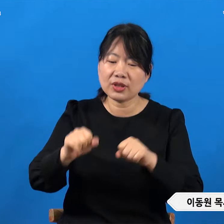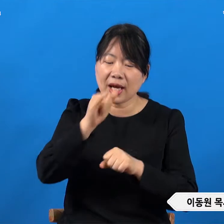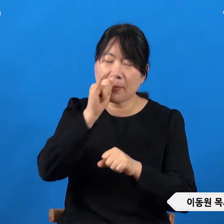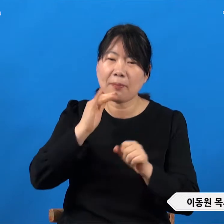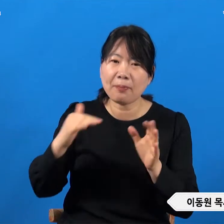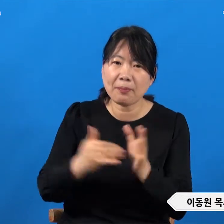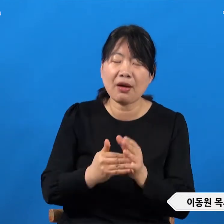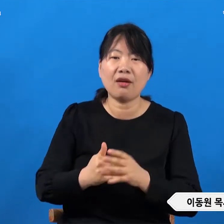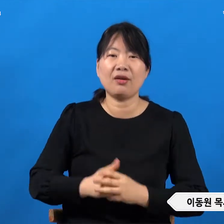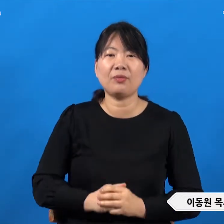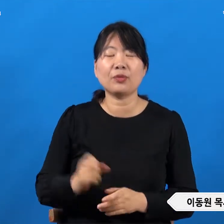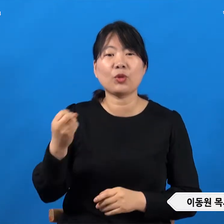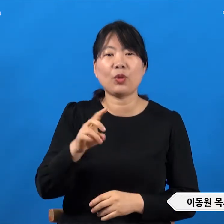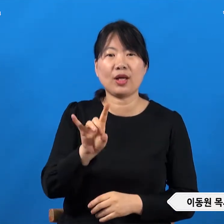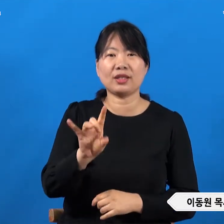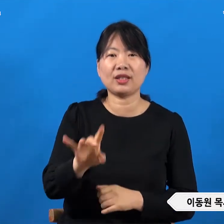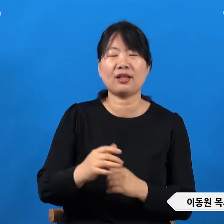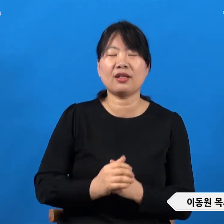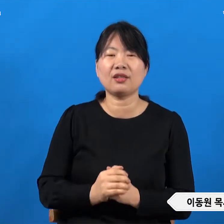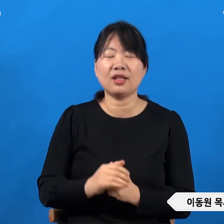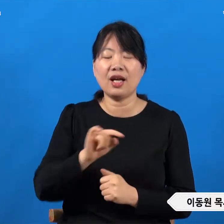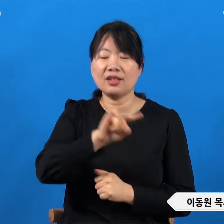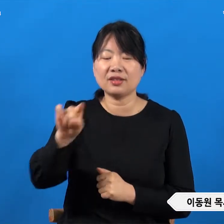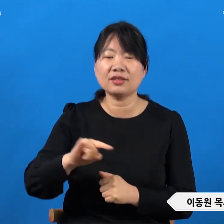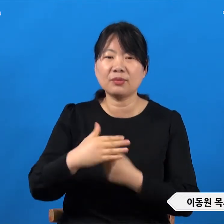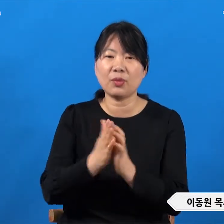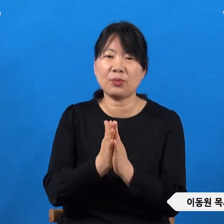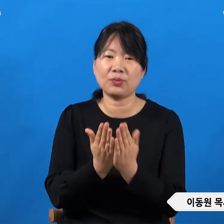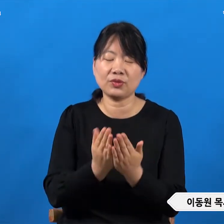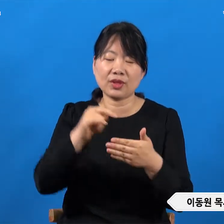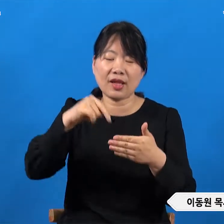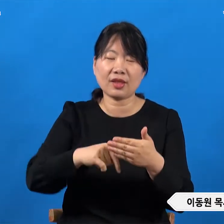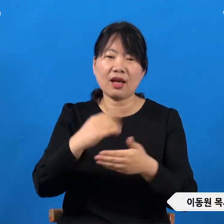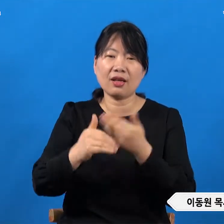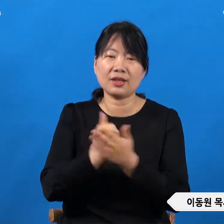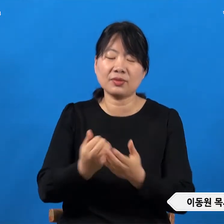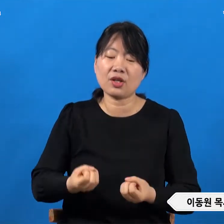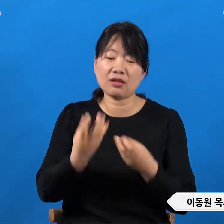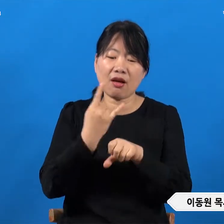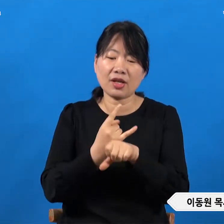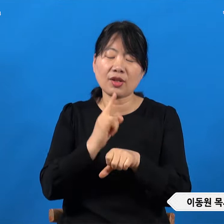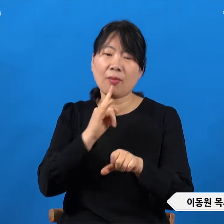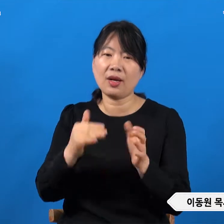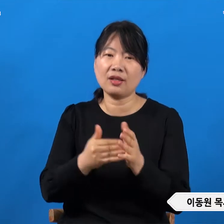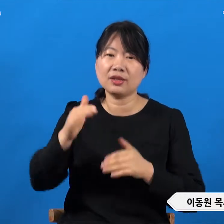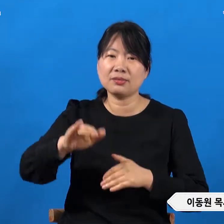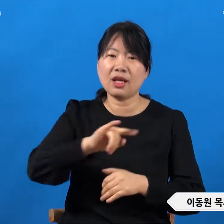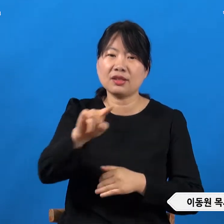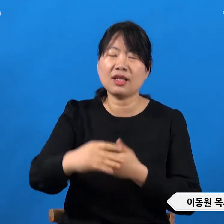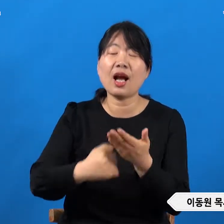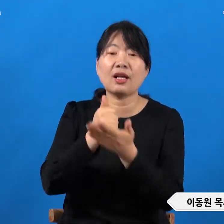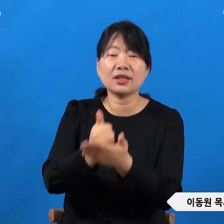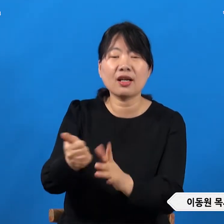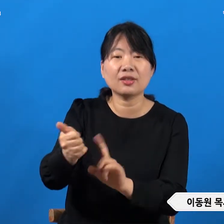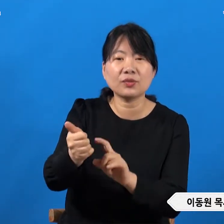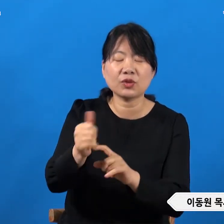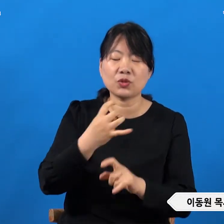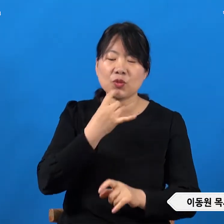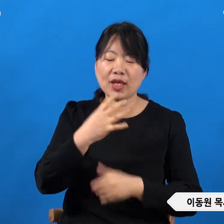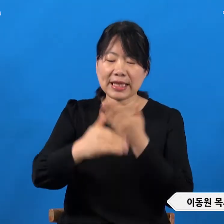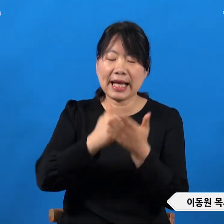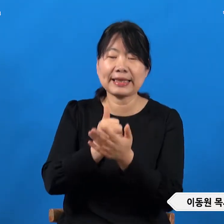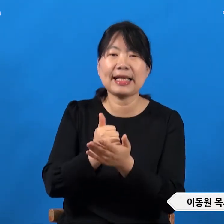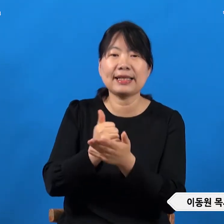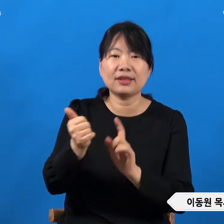하고요. 또 하나는 그들이 본문에서 하나님을 제사하겠다고 하지만 그들의 하나님은